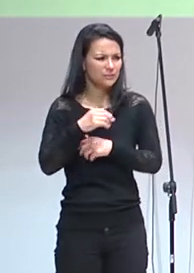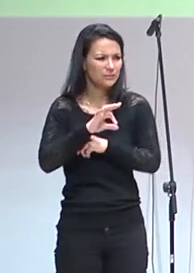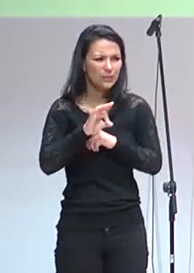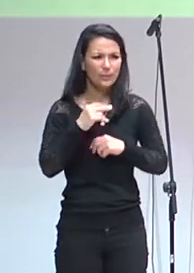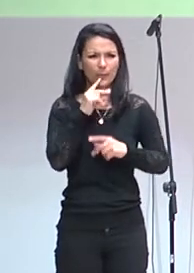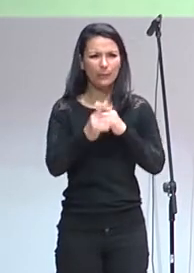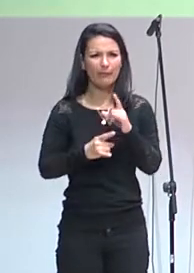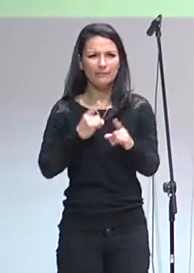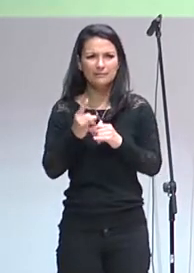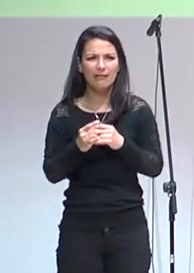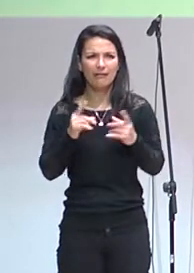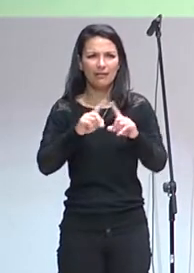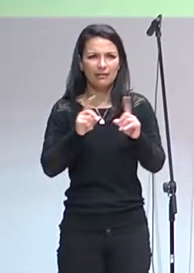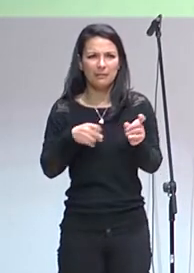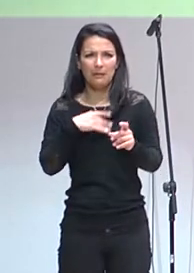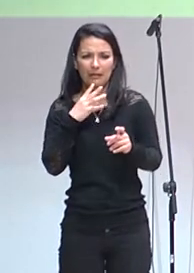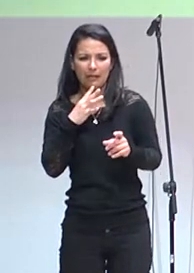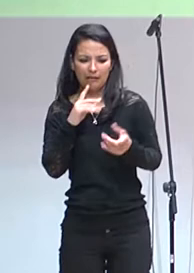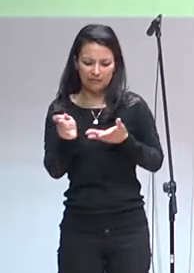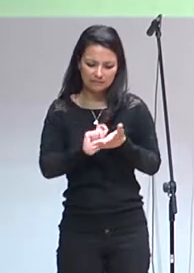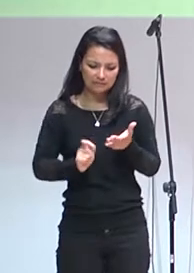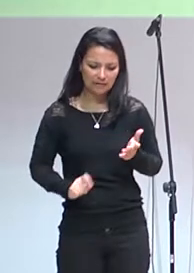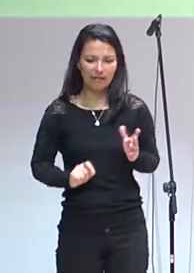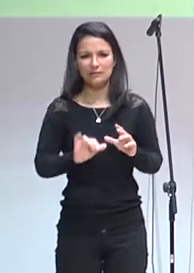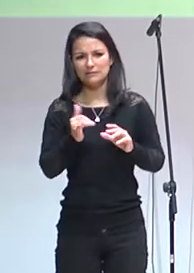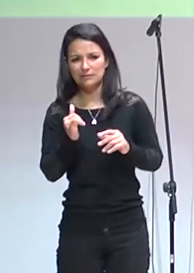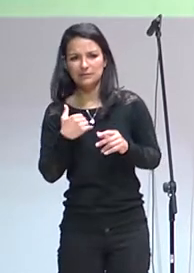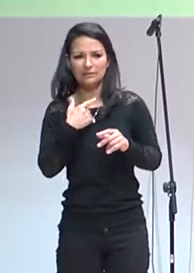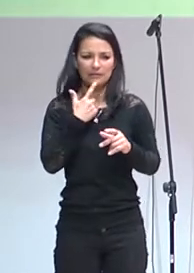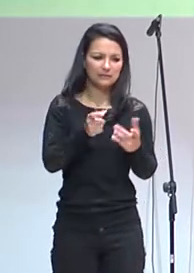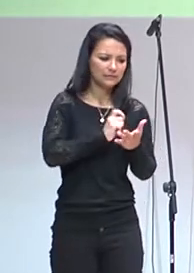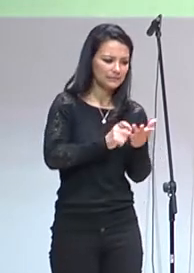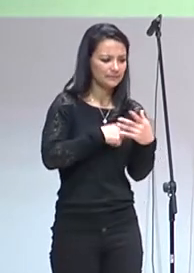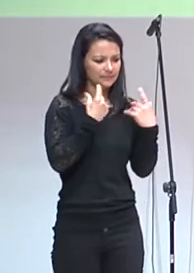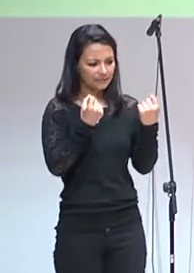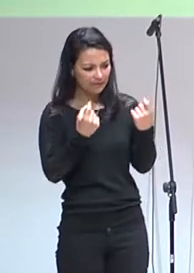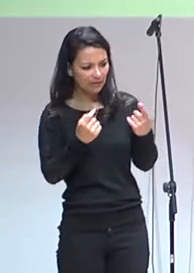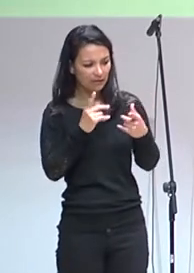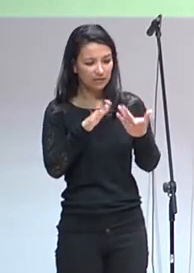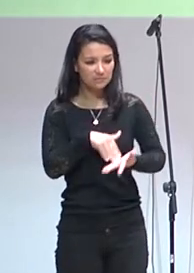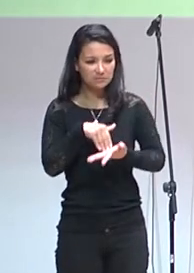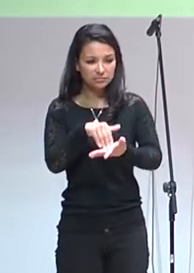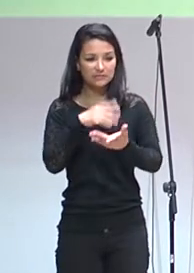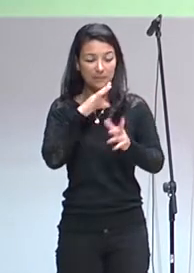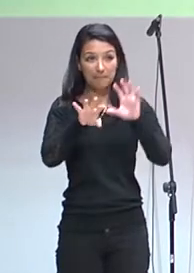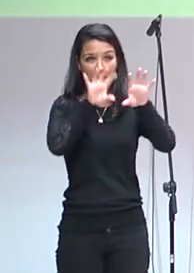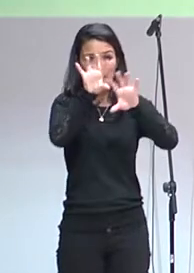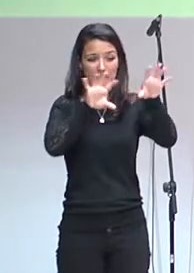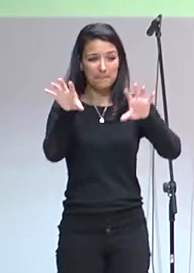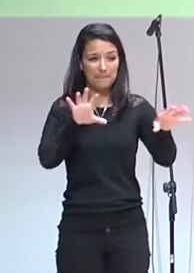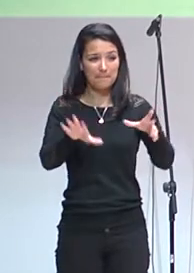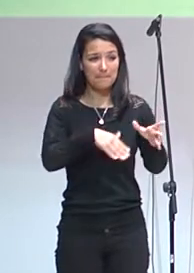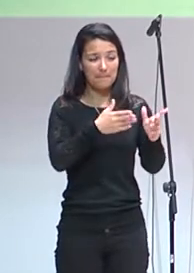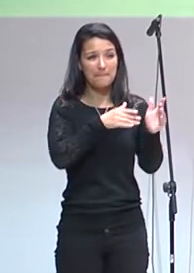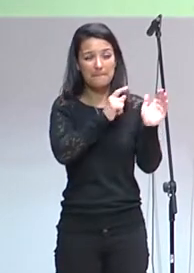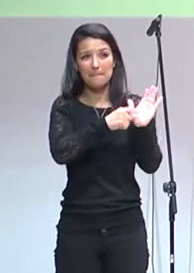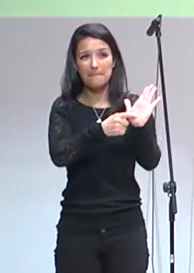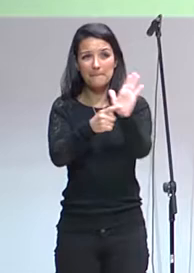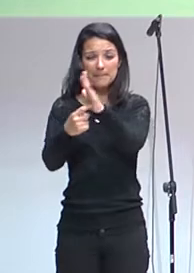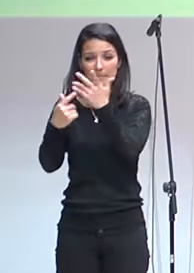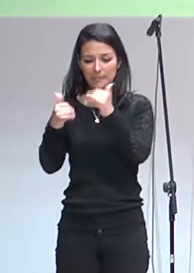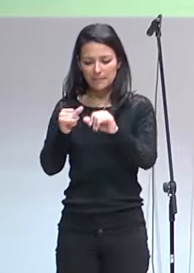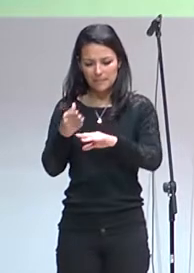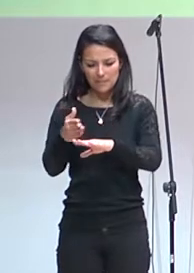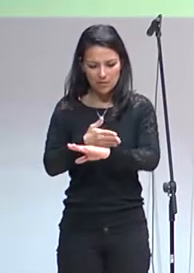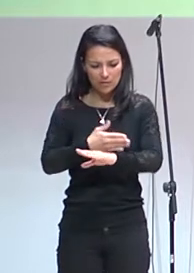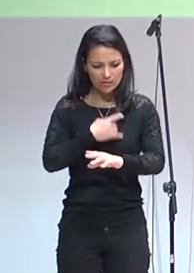Universal, que está escrita, que se escribe y que se defiende y se impone en los países, pero la historia de mi pueblo, San